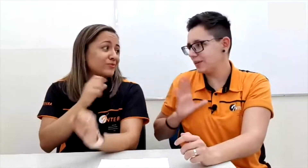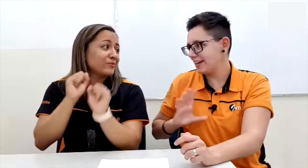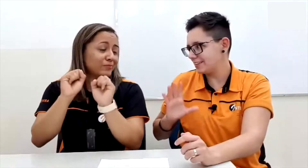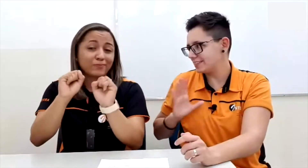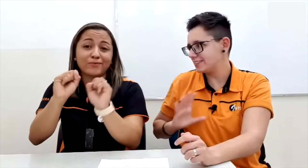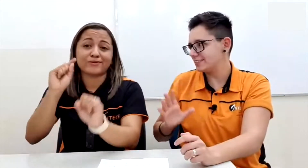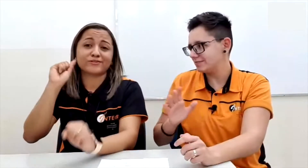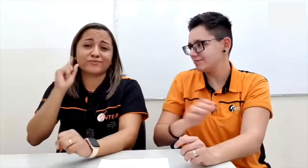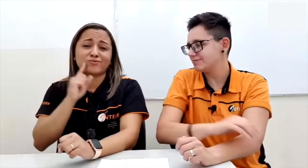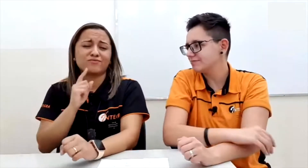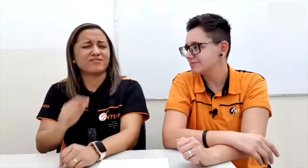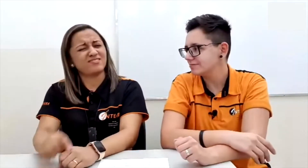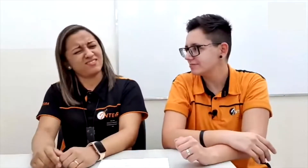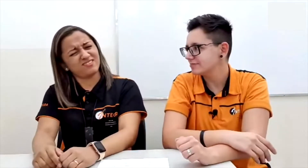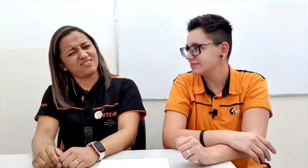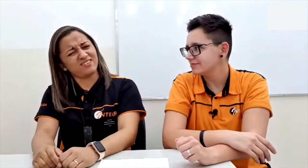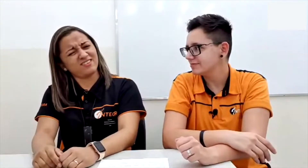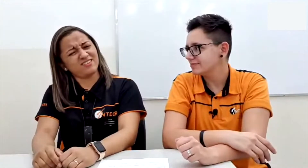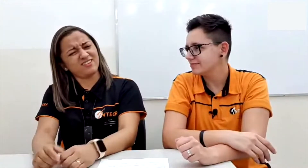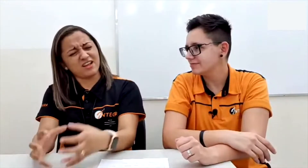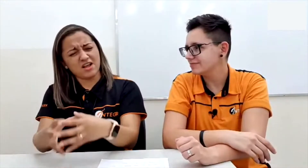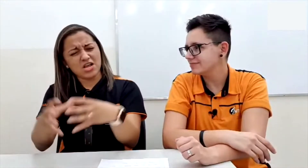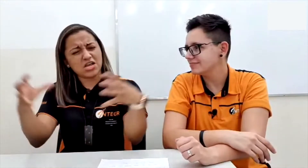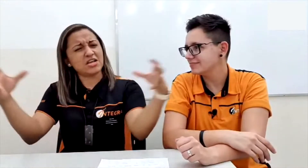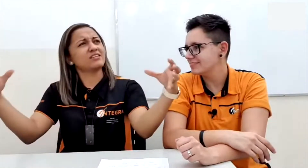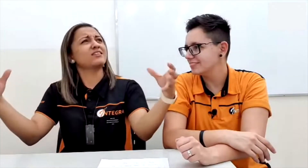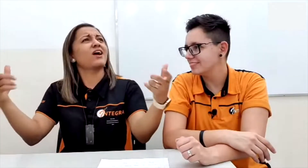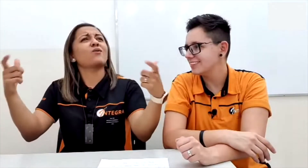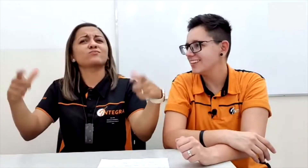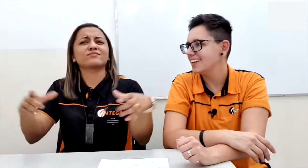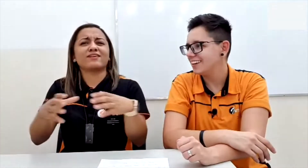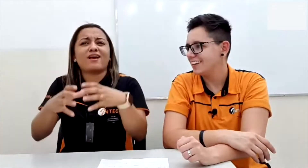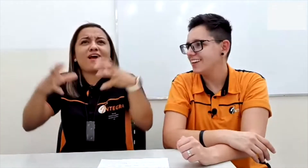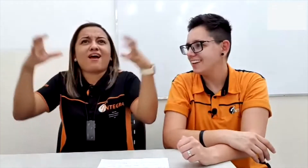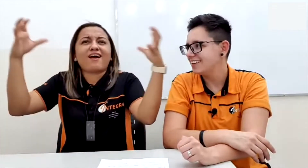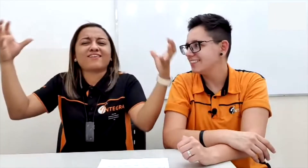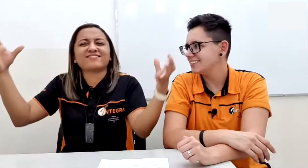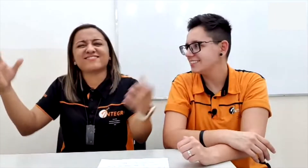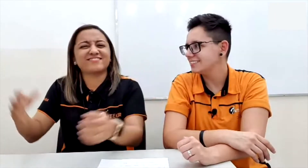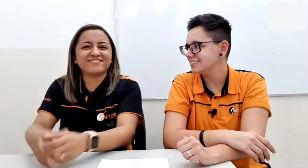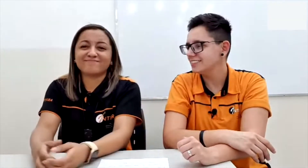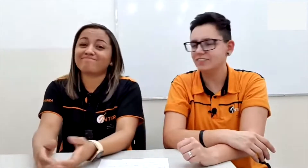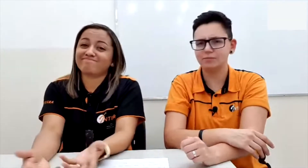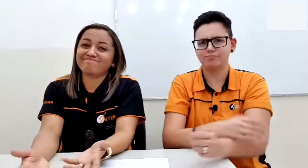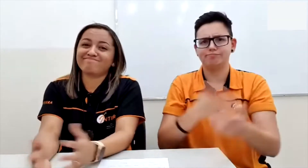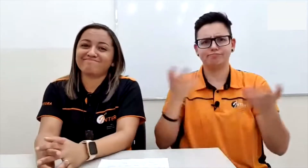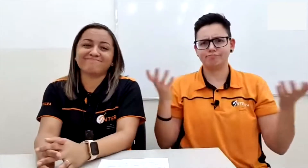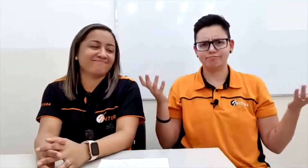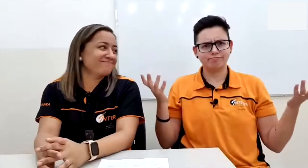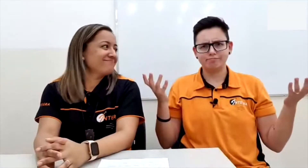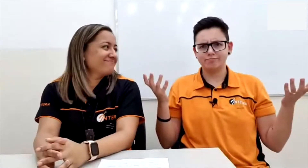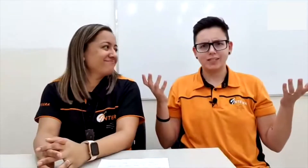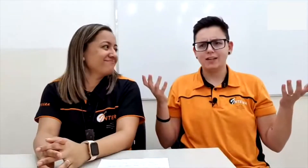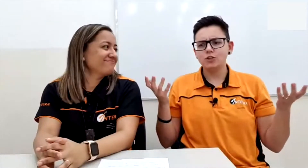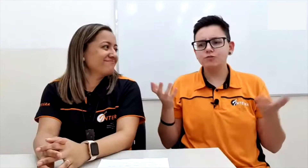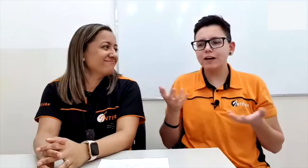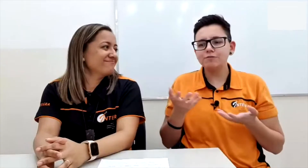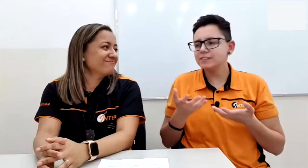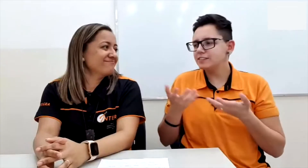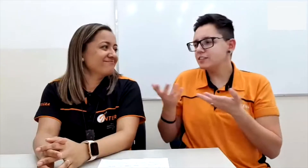português. Pode acontecer do surdo olhar, né, e olhar grande, onde? Onde é que tem algo grande? Não vai fazer